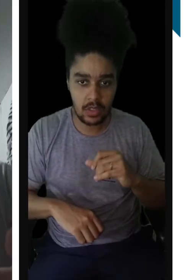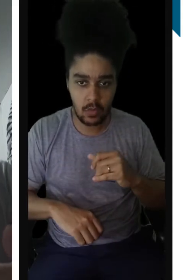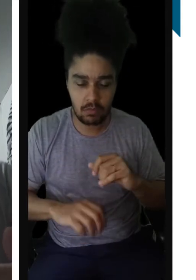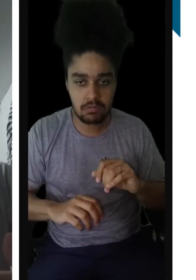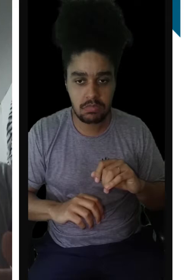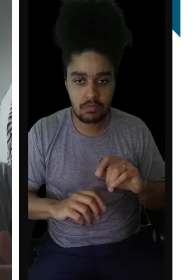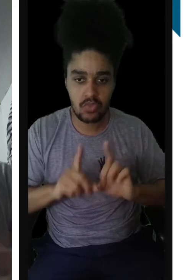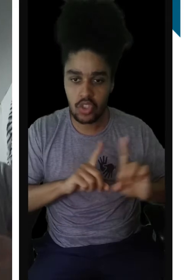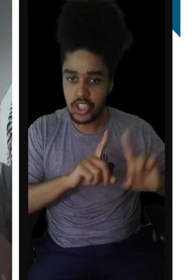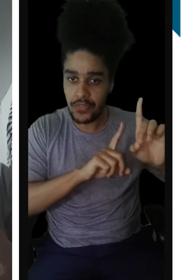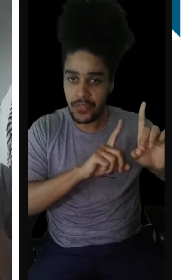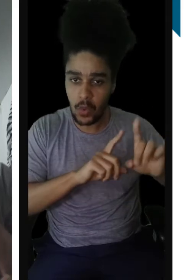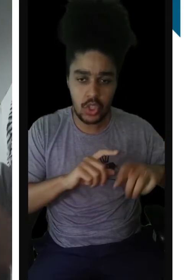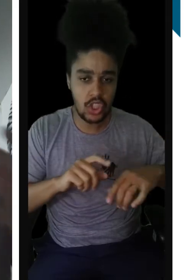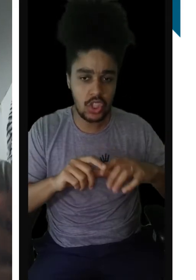de